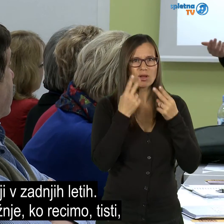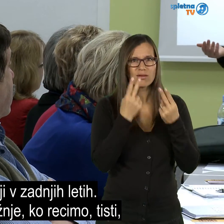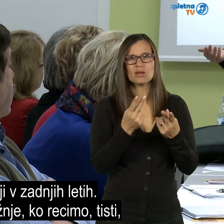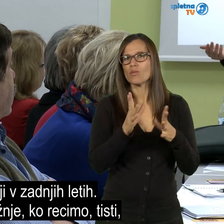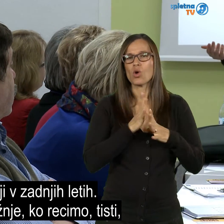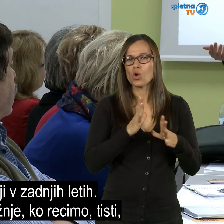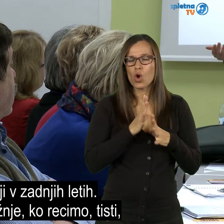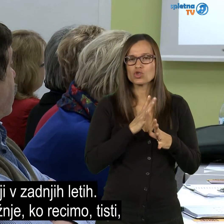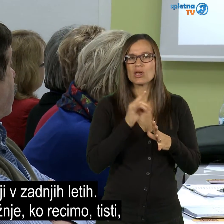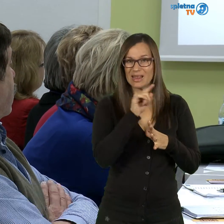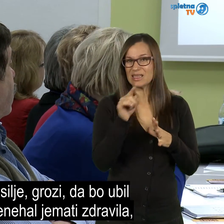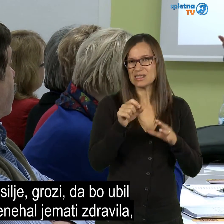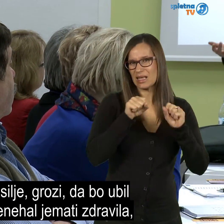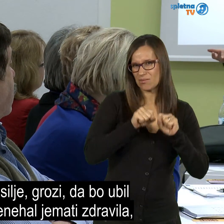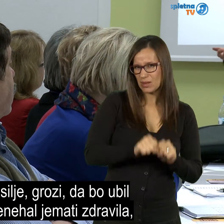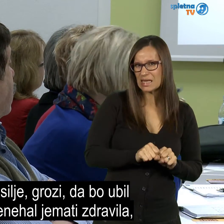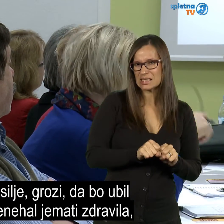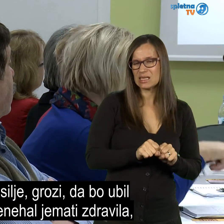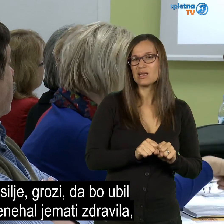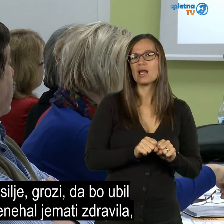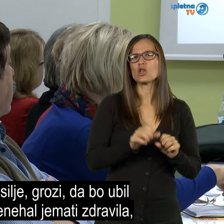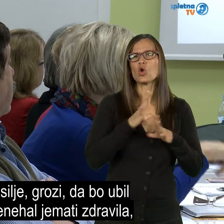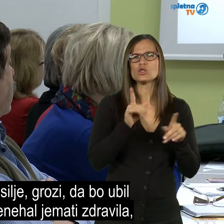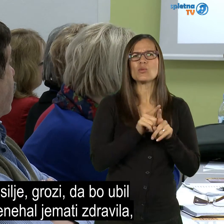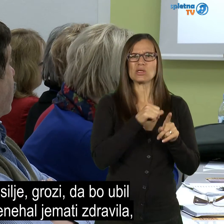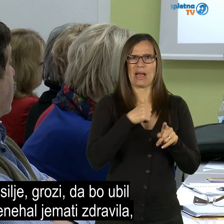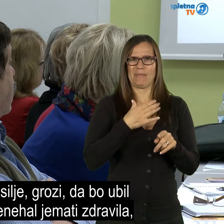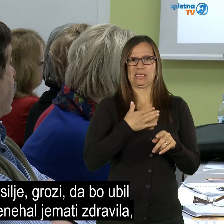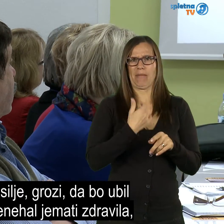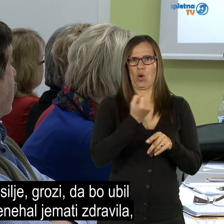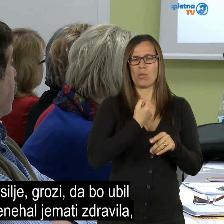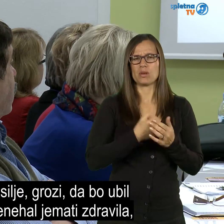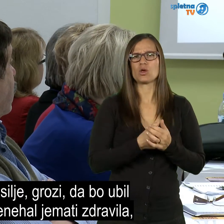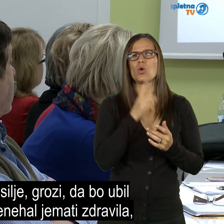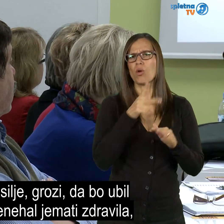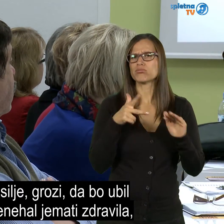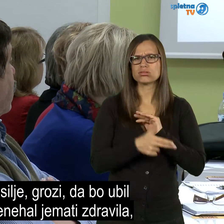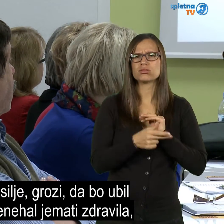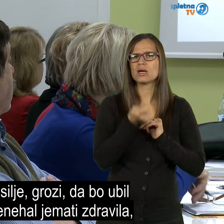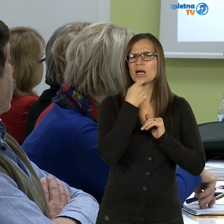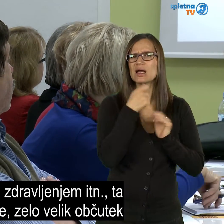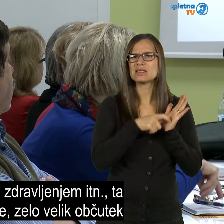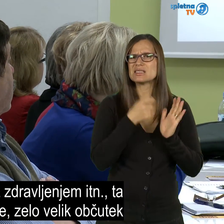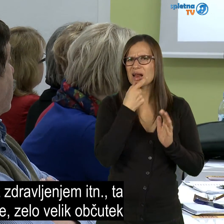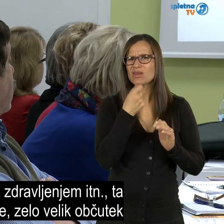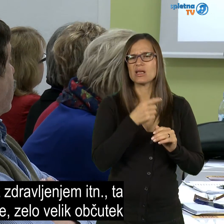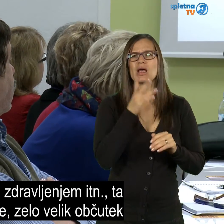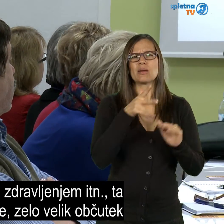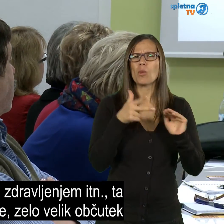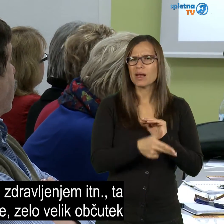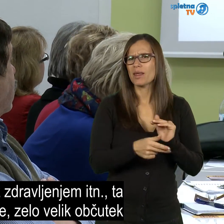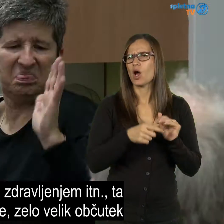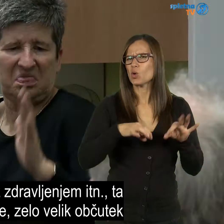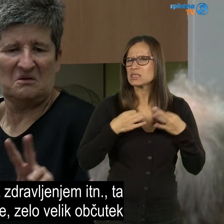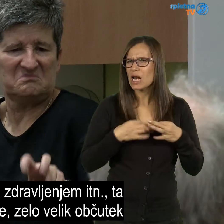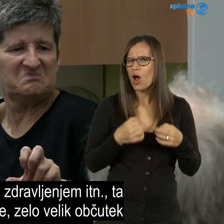grožnje, ko recimo tisti, ki povzroča nasilje, grozi, da bo ubil sebe, da bo prenehal jemati zdravila, da bo nehal z